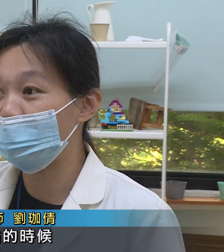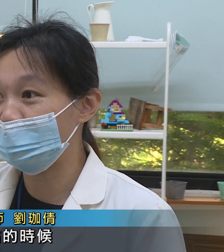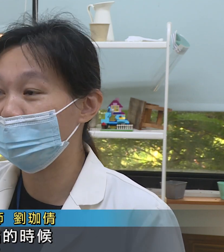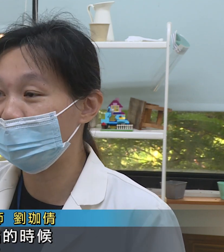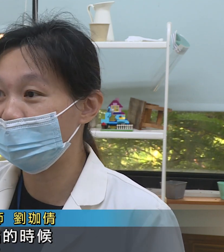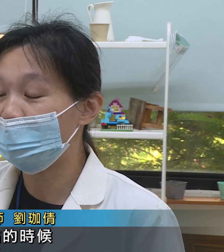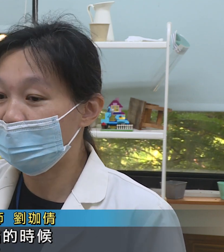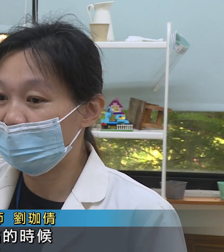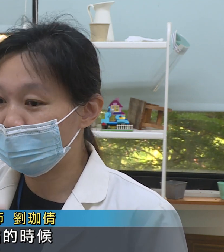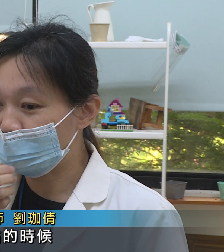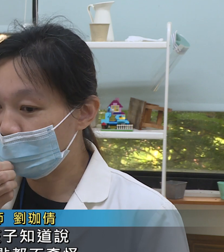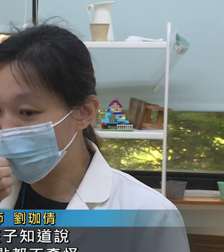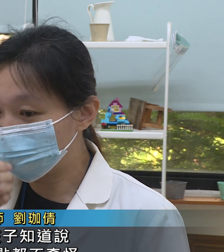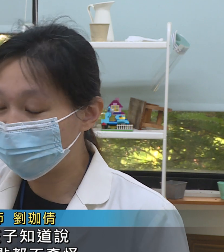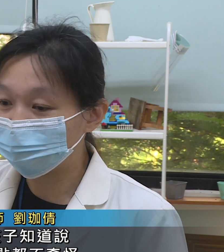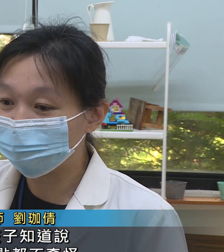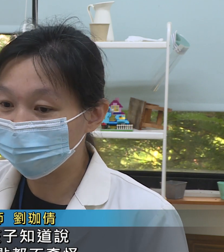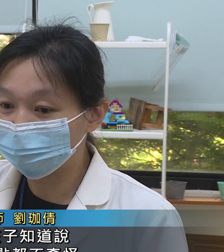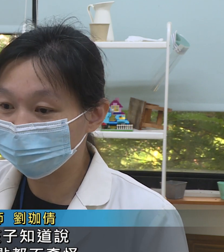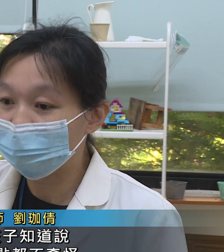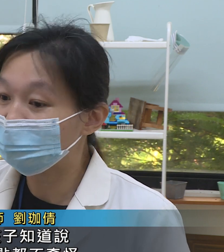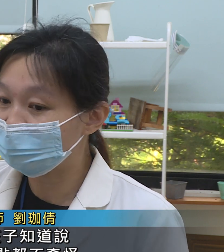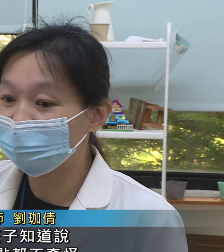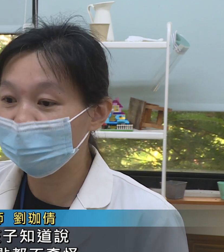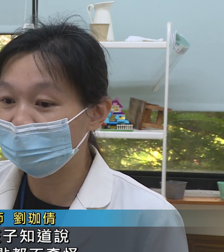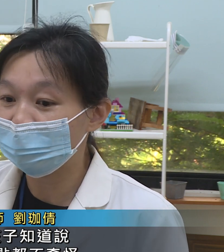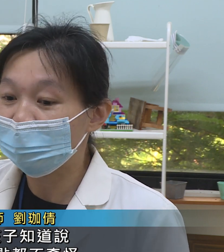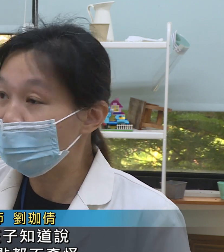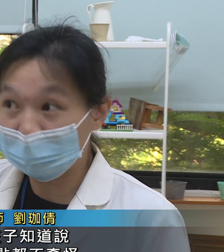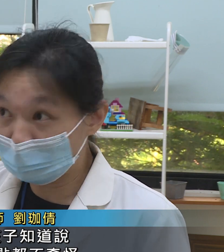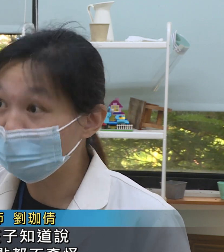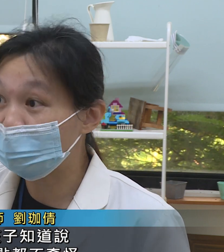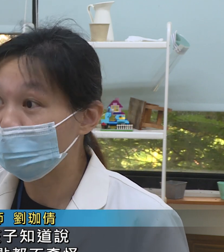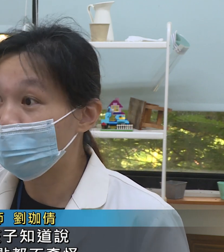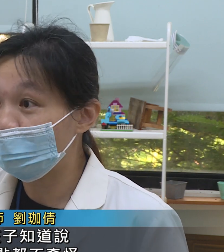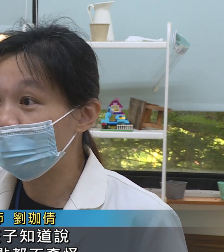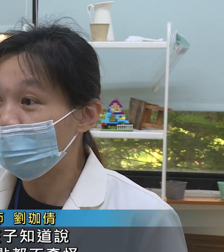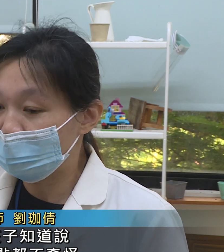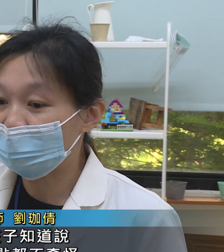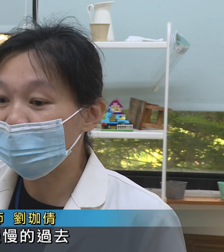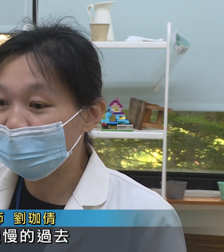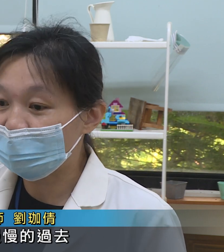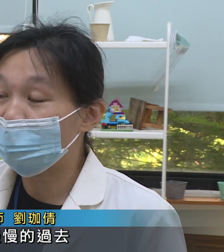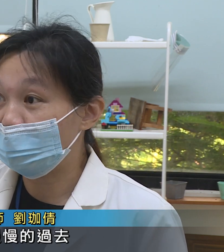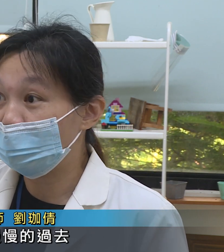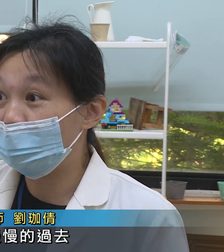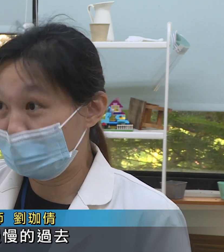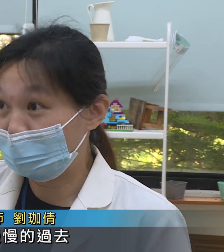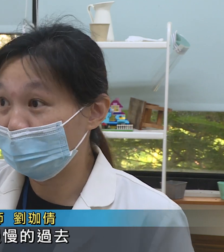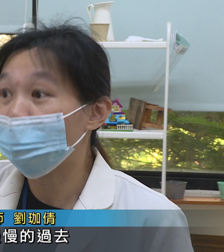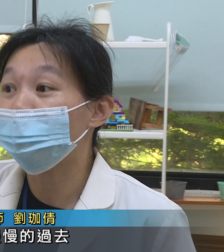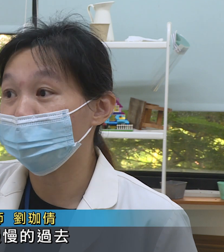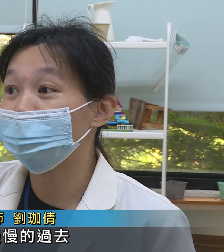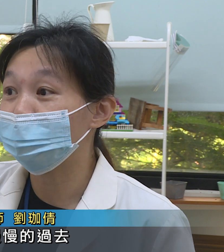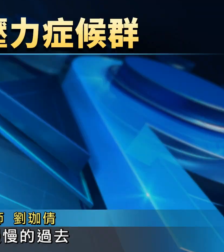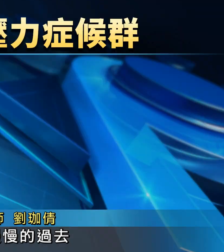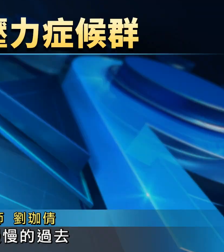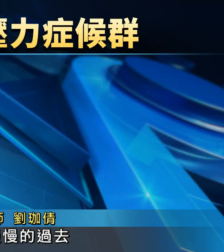这样子。所以大家就是让孩子知道说，他有这些反应一点都不奇怪。对，但是这些反应会慢慢的过去。 医师也建